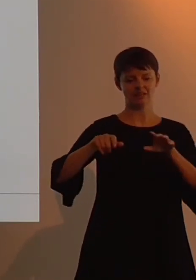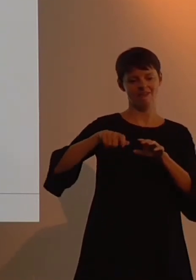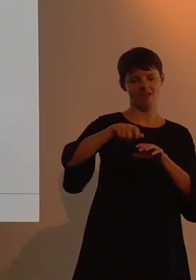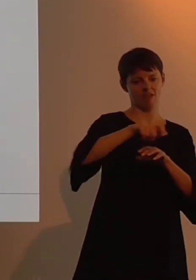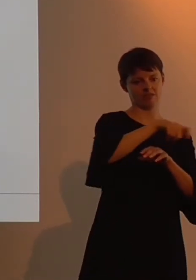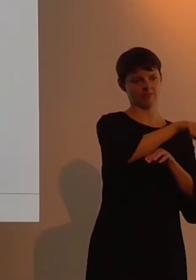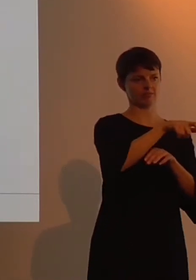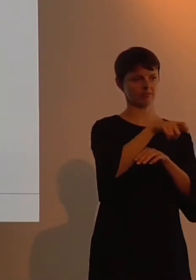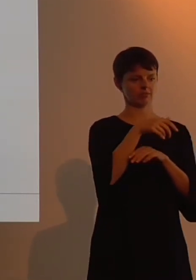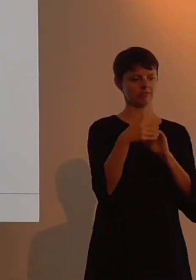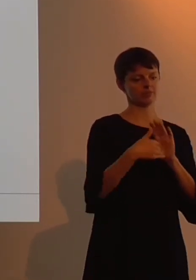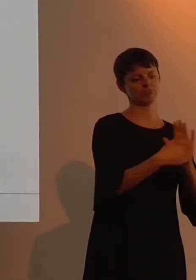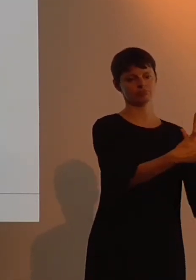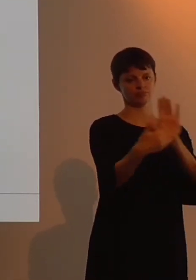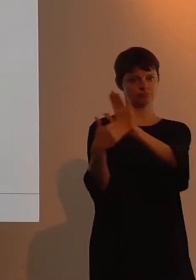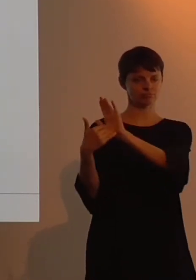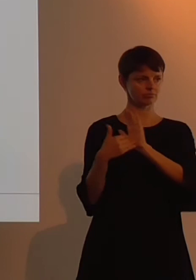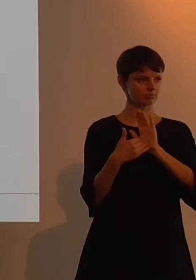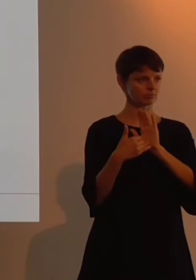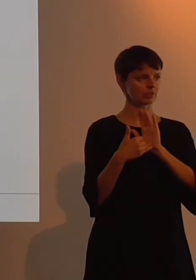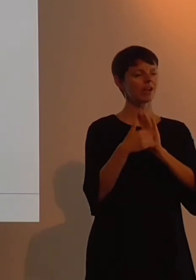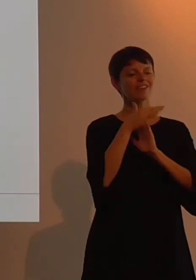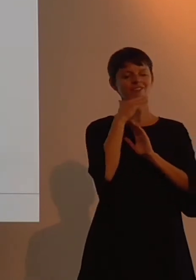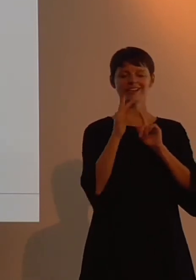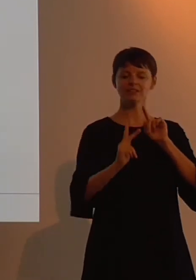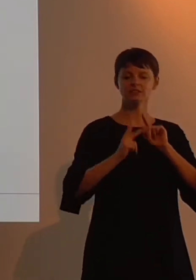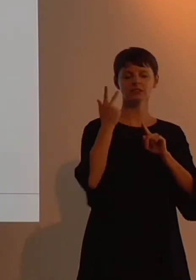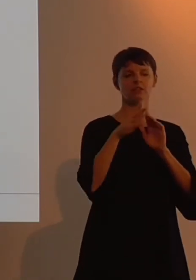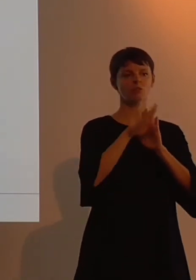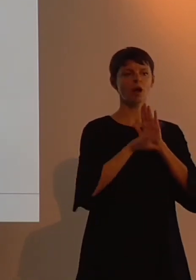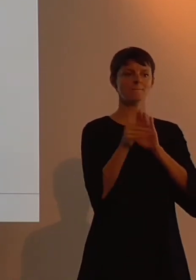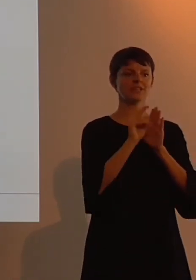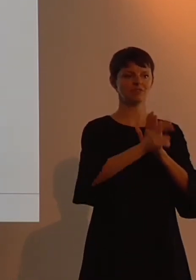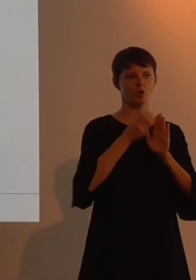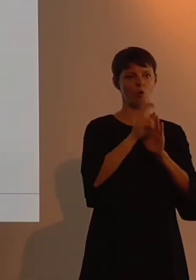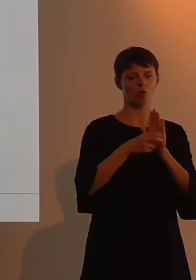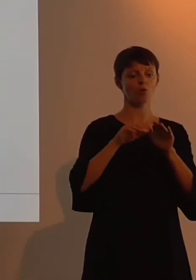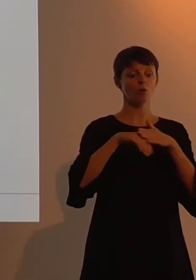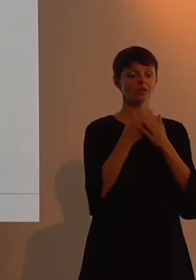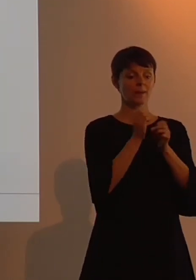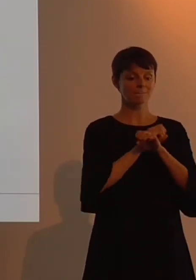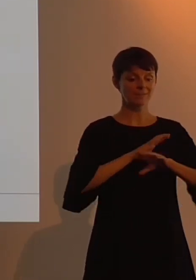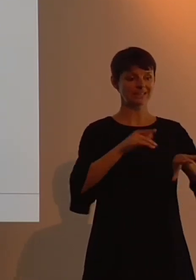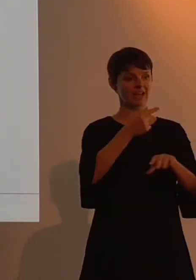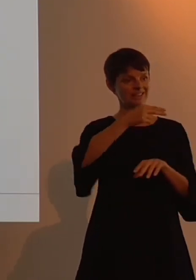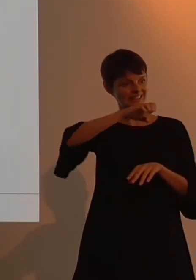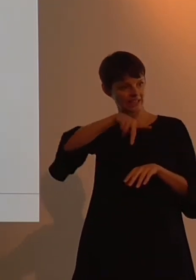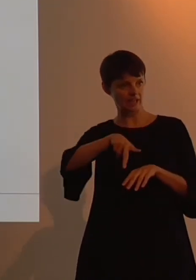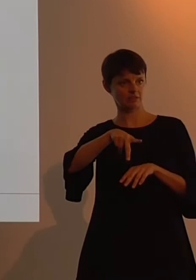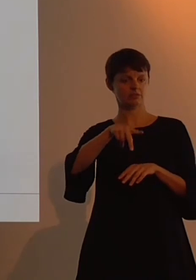Der Catch-Berichte herausgenommen, 2019 und 2020 Auch hier sehen Sie den Anstieg bei den